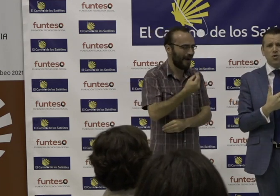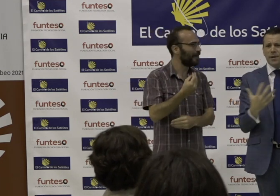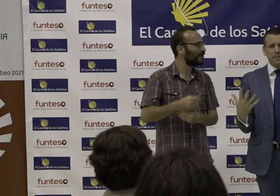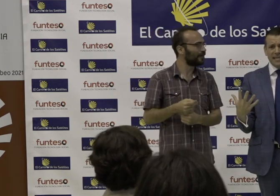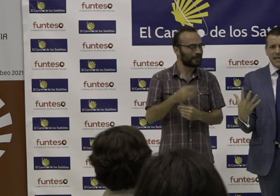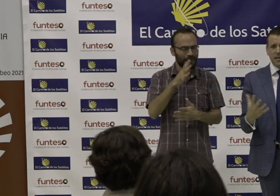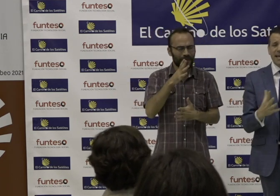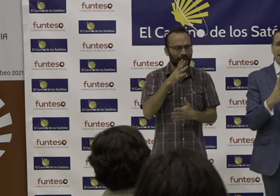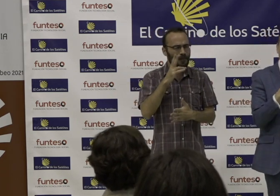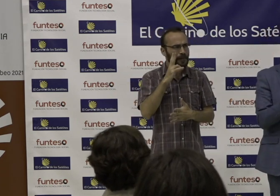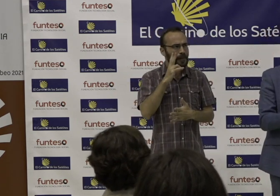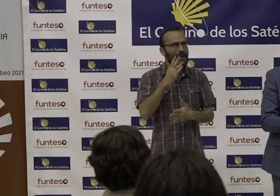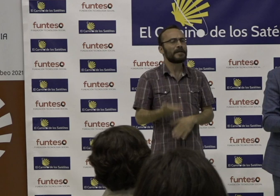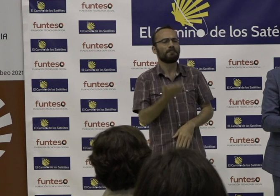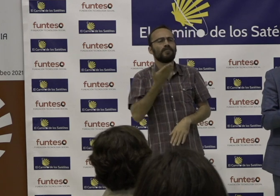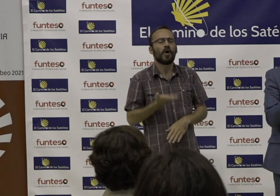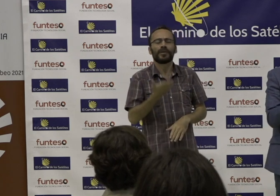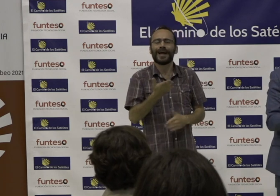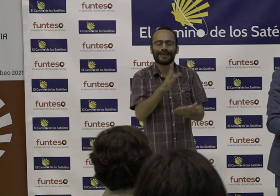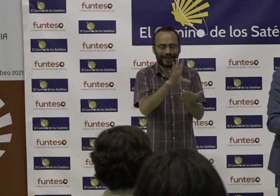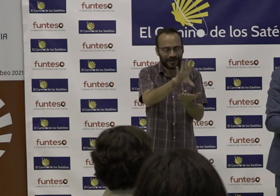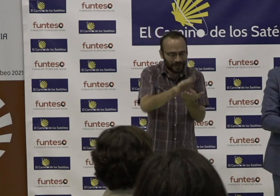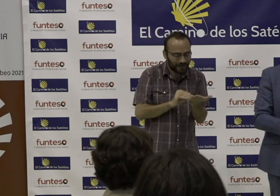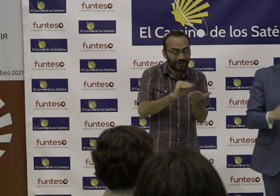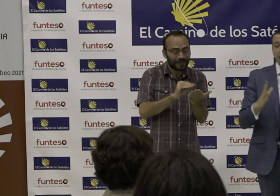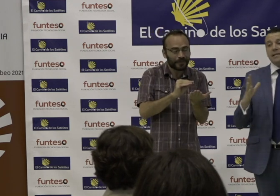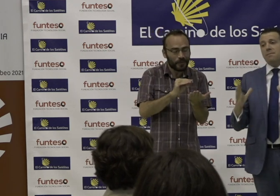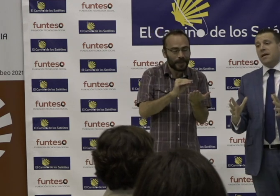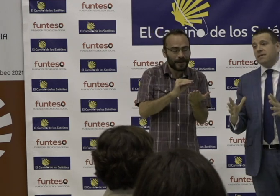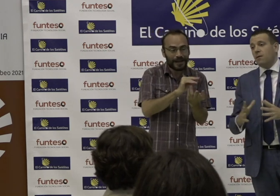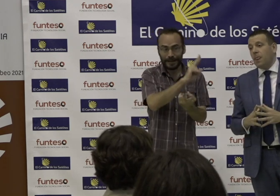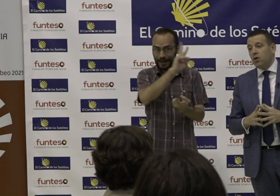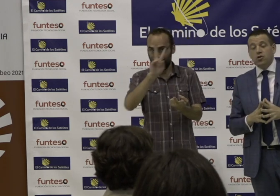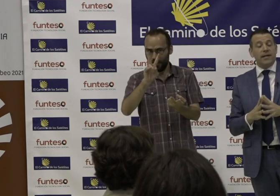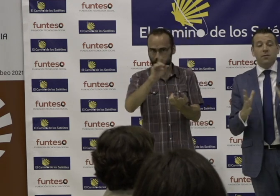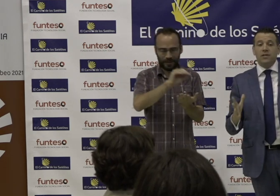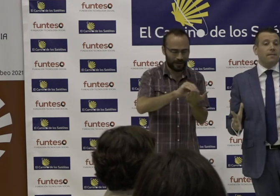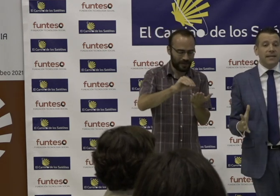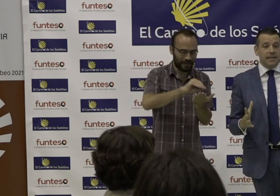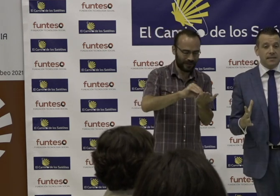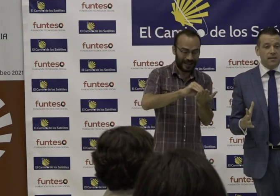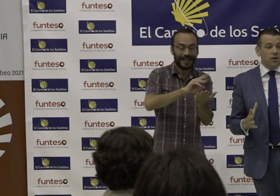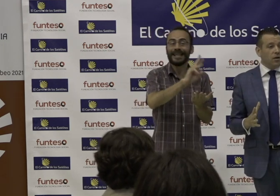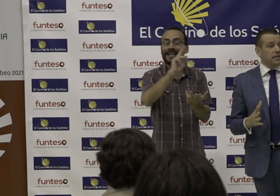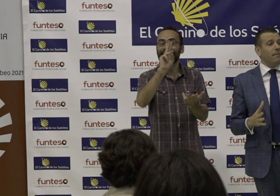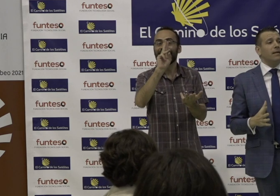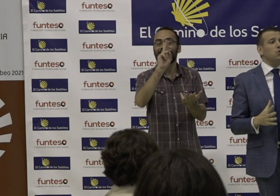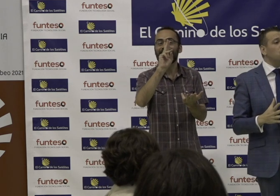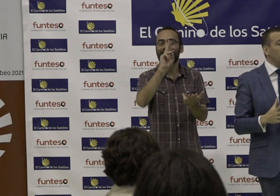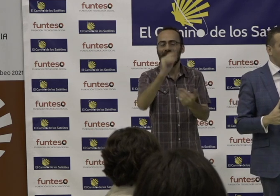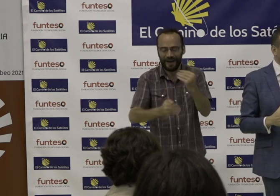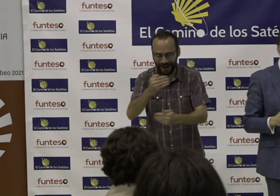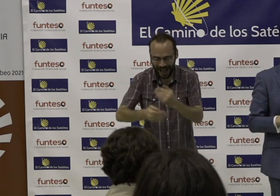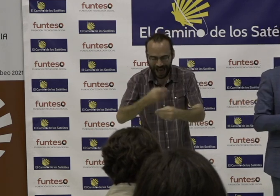que era súper vital el escribirlas, detallarlas y ponerlas en marcha. Los objetivos deben de ser así. Si